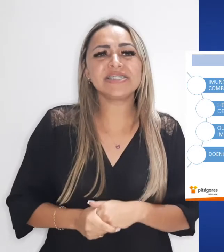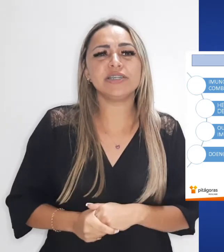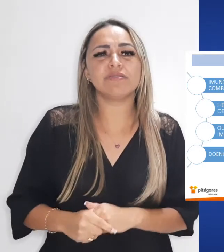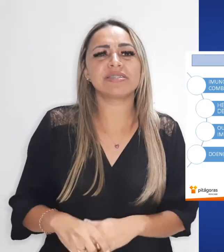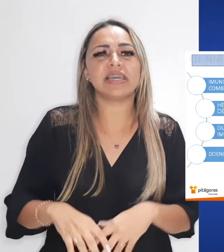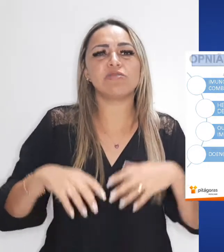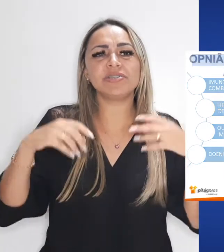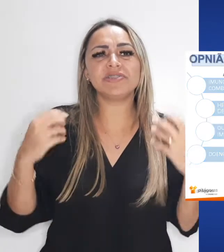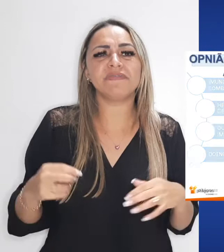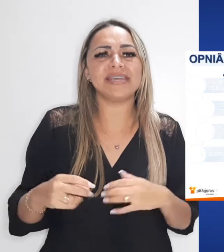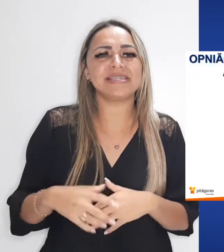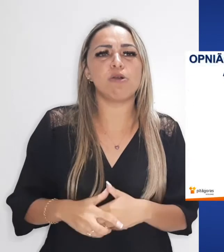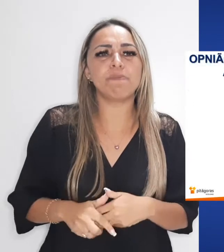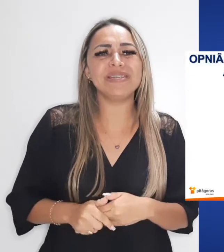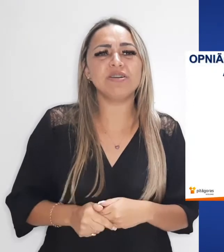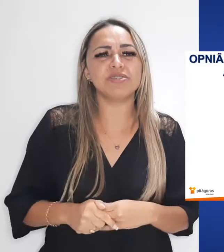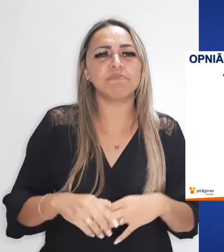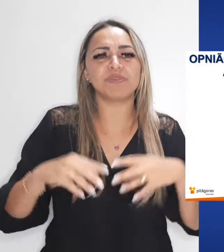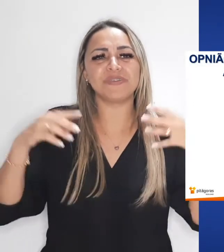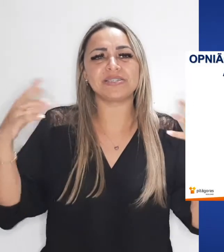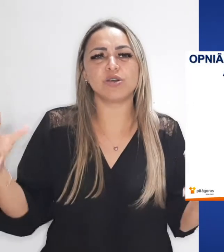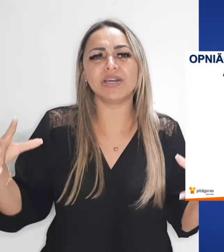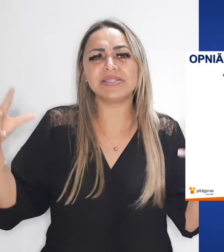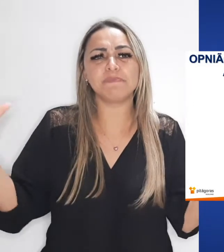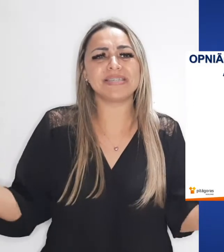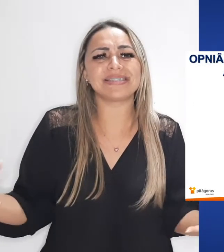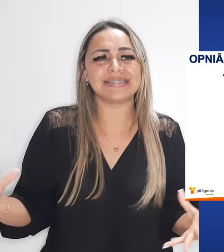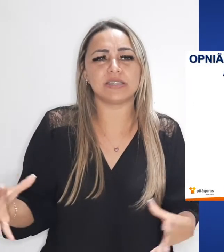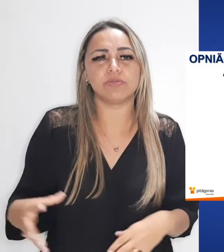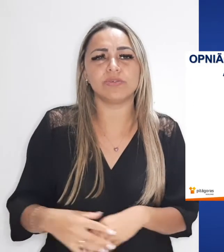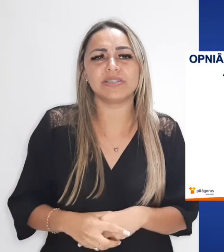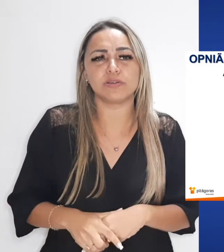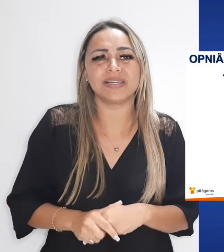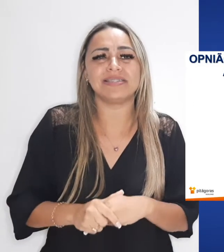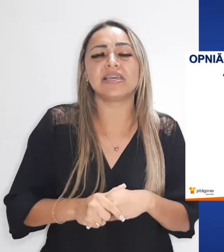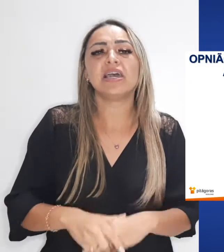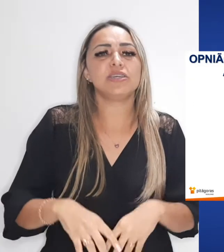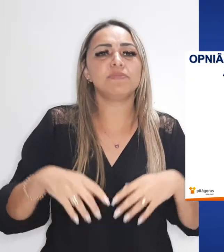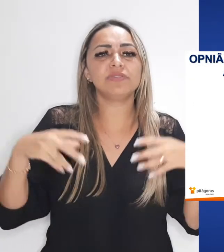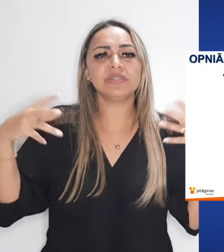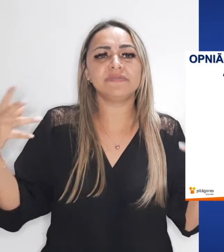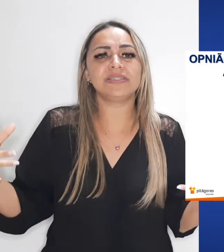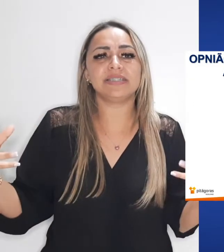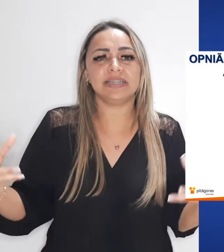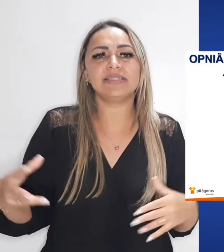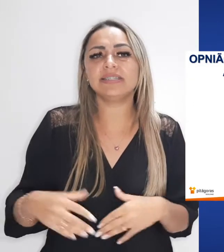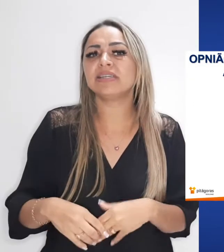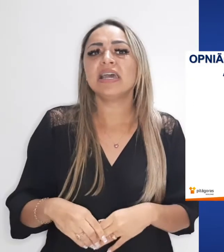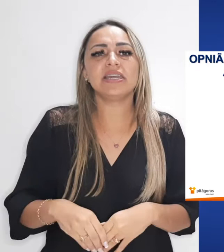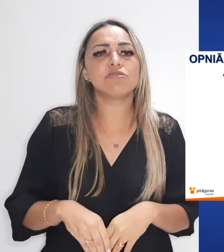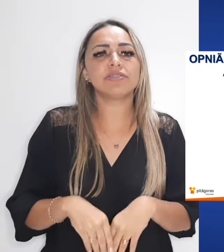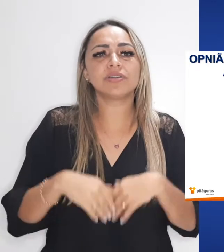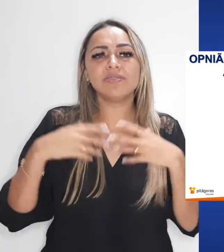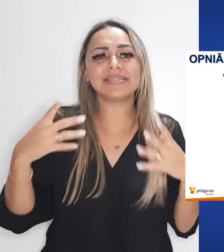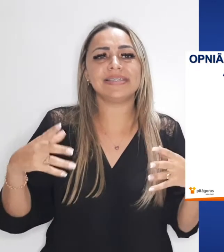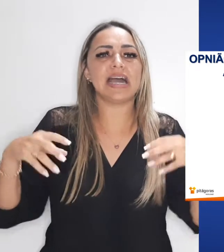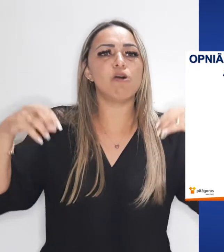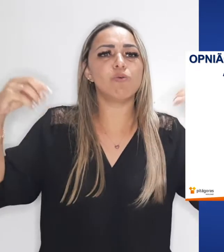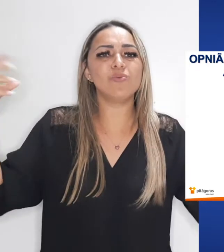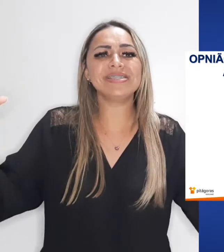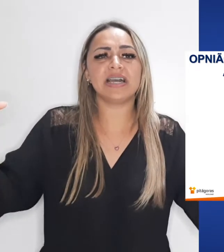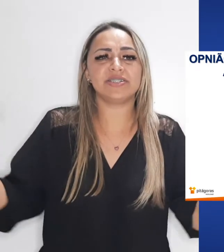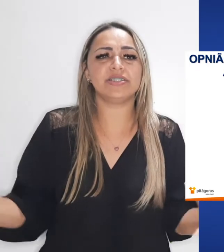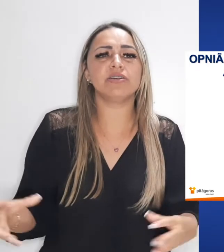buscar artigos que contivessem a opinião de professores e pesquisadores sobre as imunodeficiências,